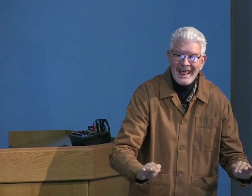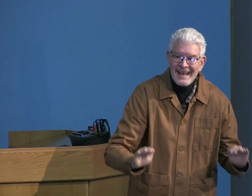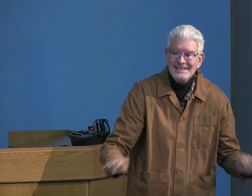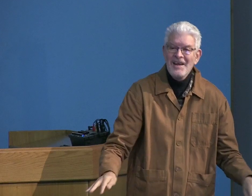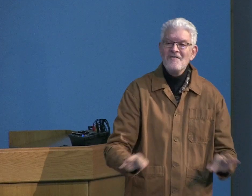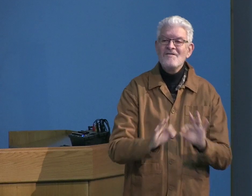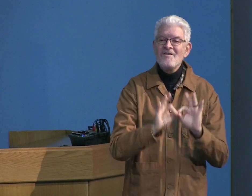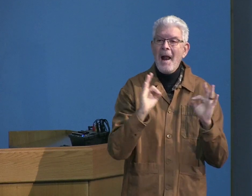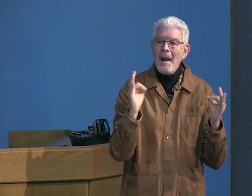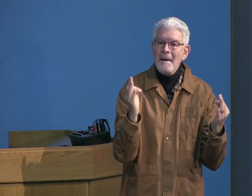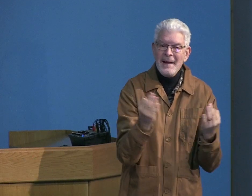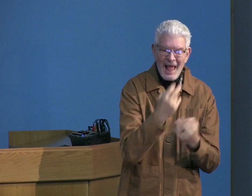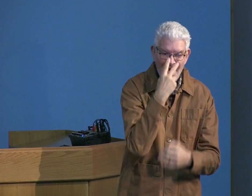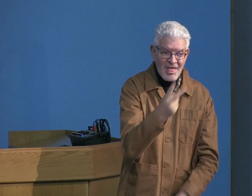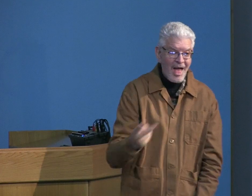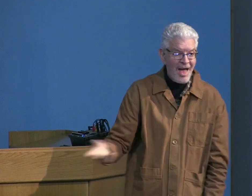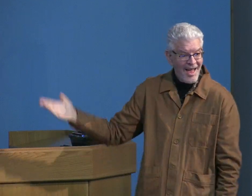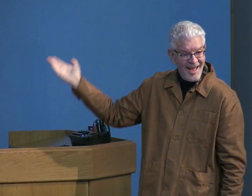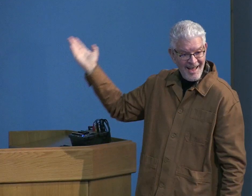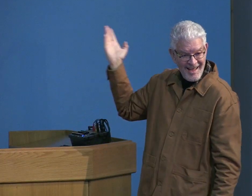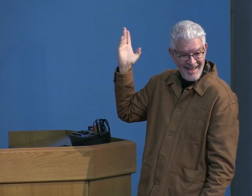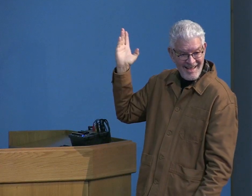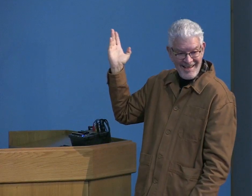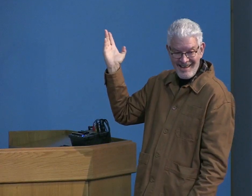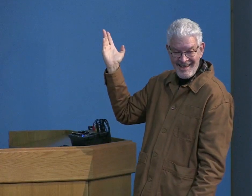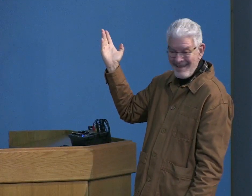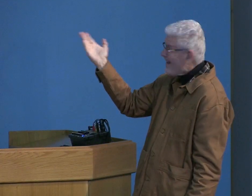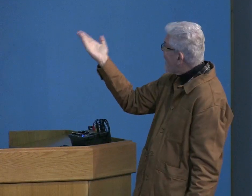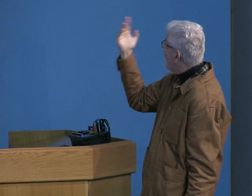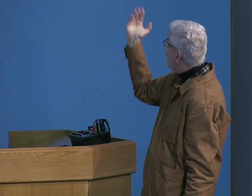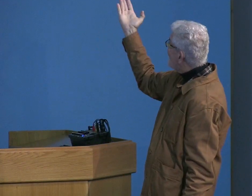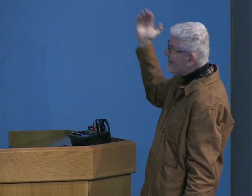As jy kinders het en jy het 'n familie, kyk daar.